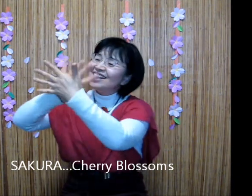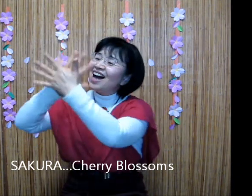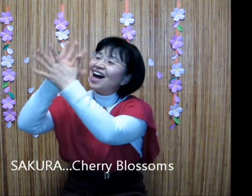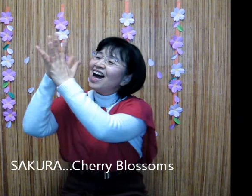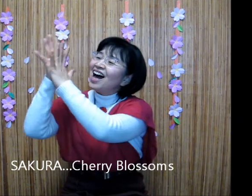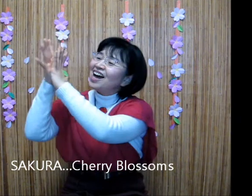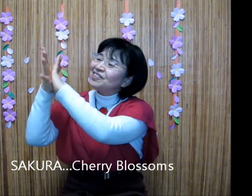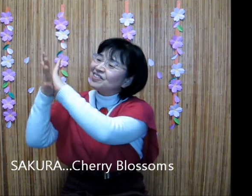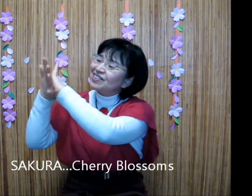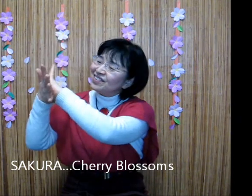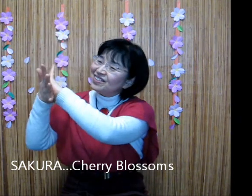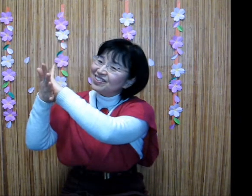桜、